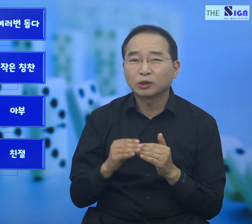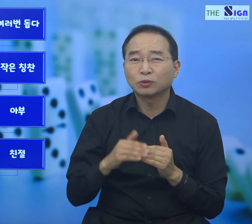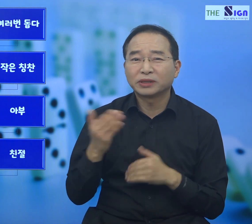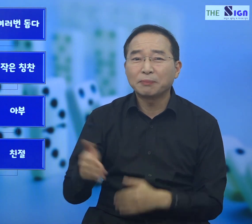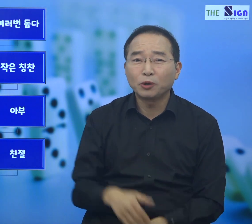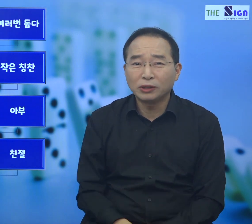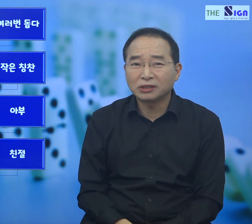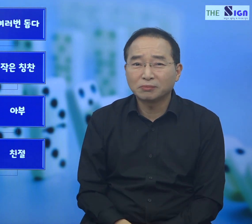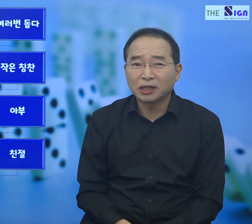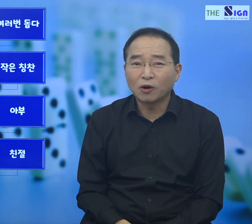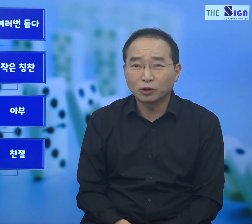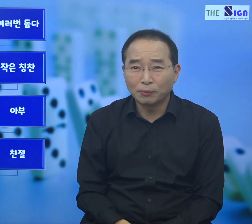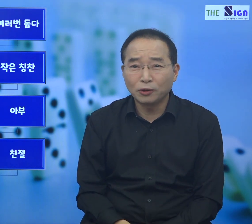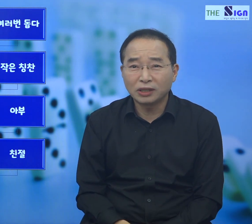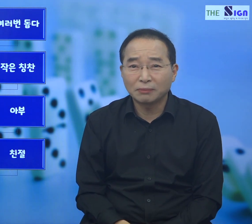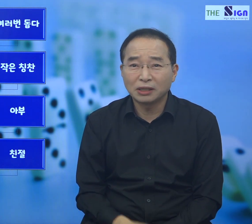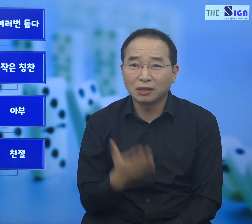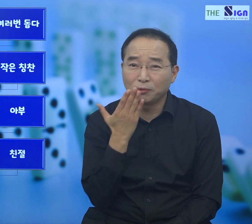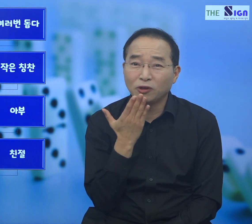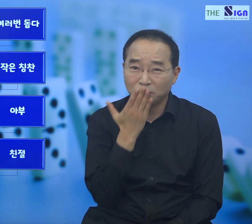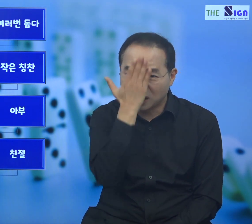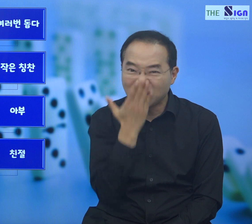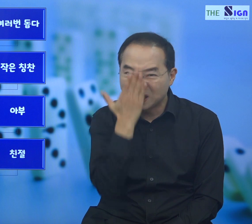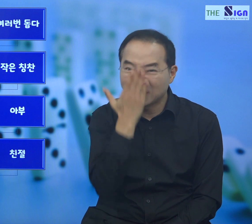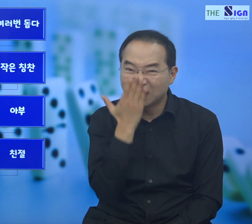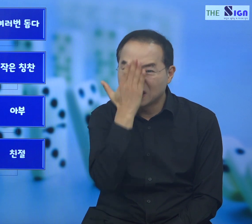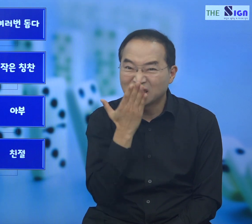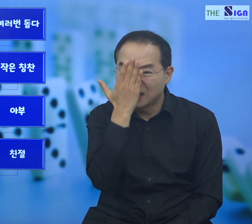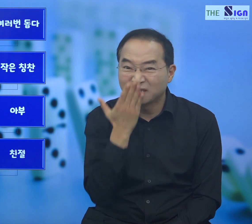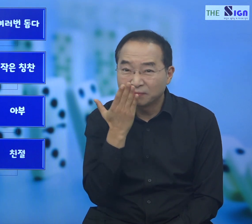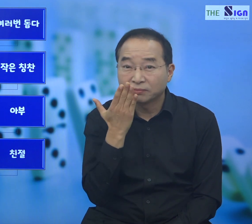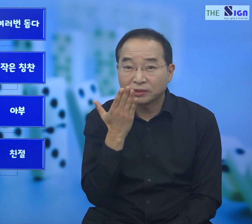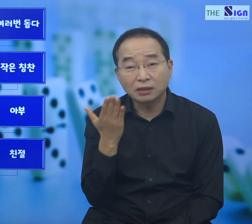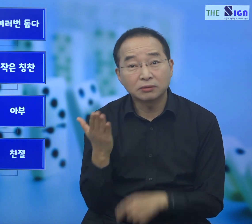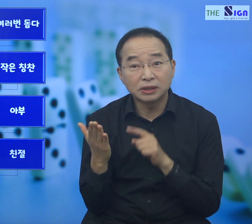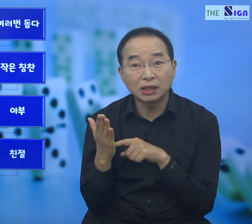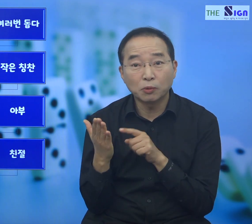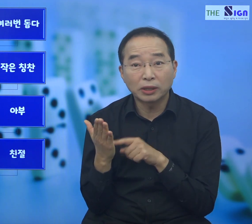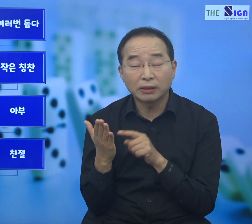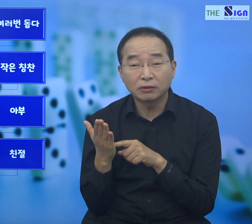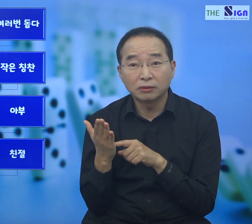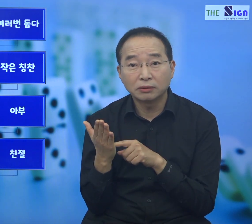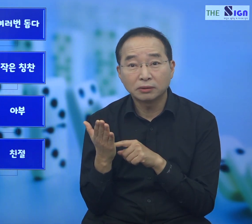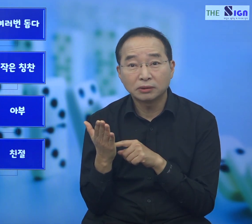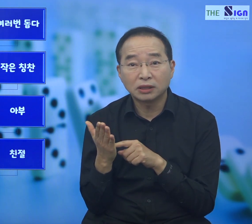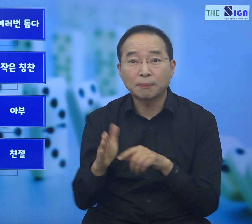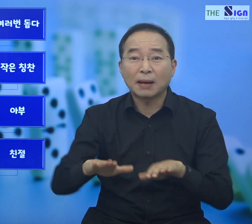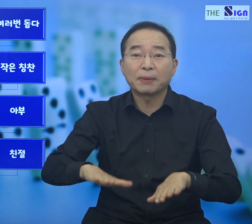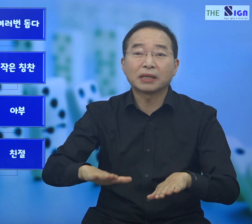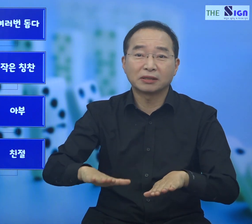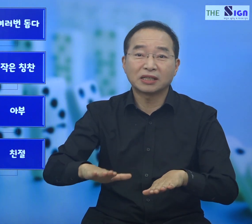좀 센 표현이 있습니다. 어떤 표현이냐면 이런 표현입니다. 자, 그럼 이게 뭘까요? 이게 발바닥을